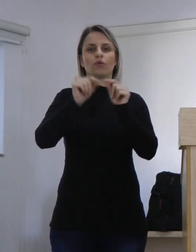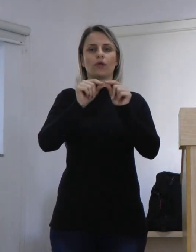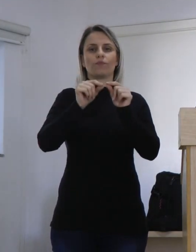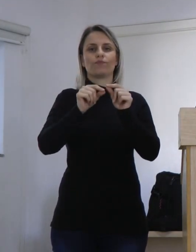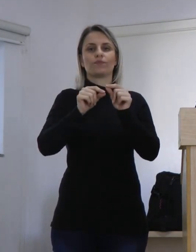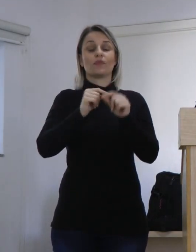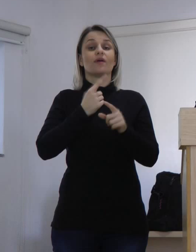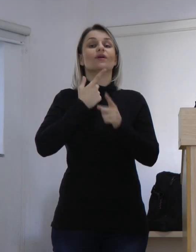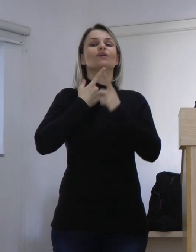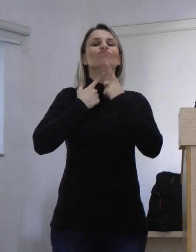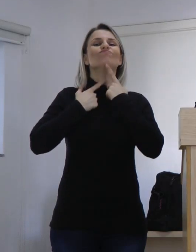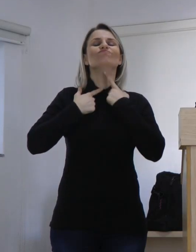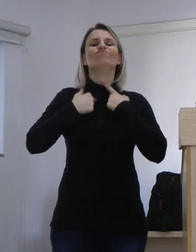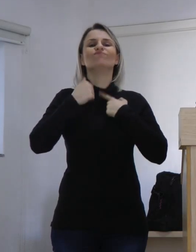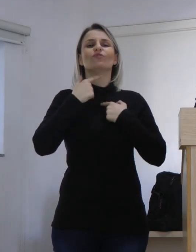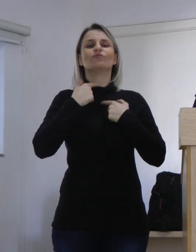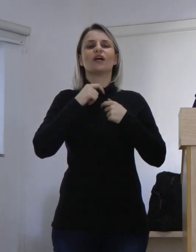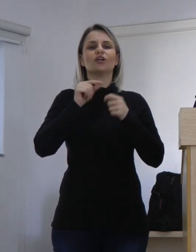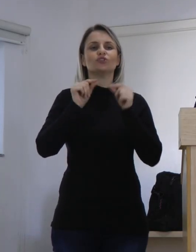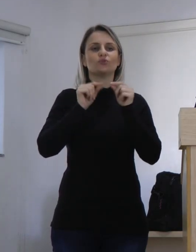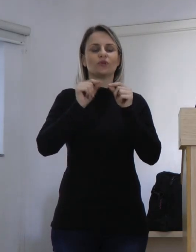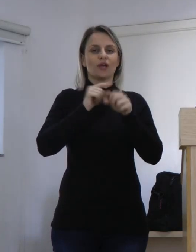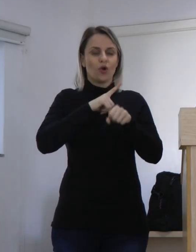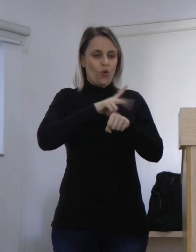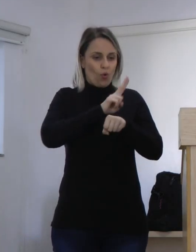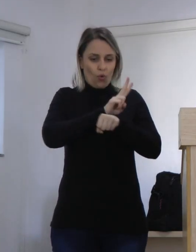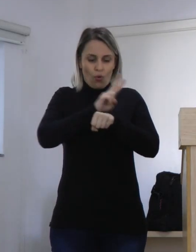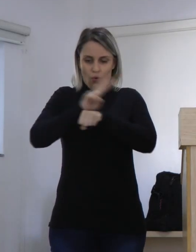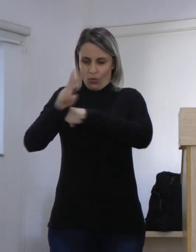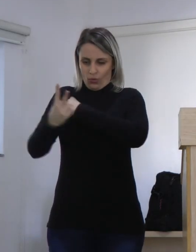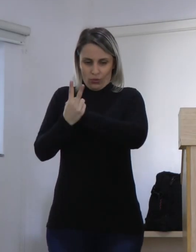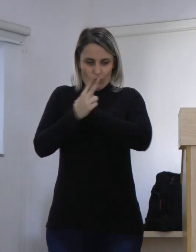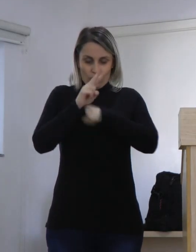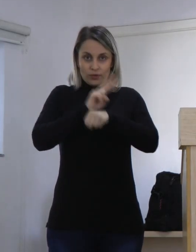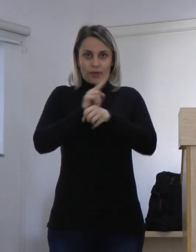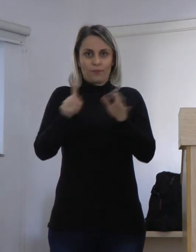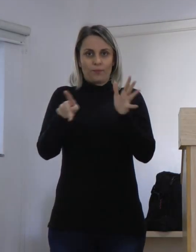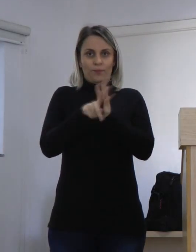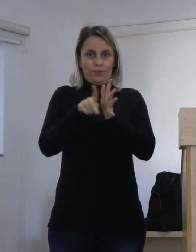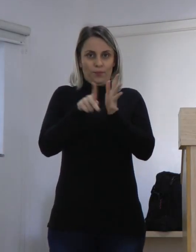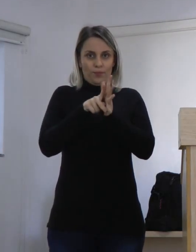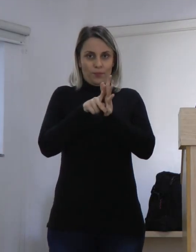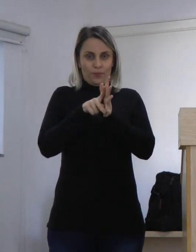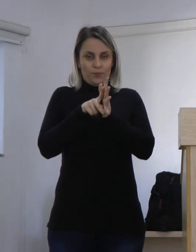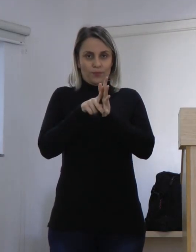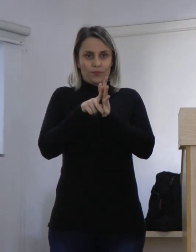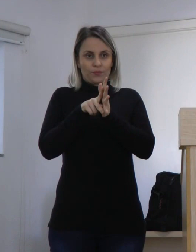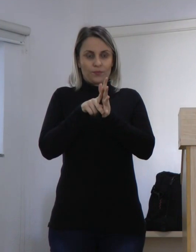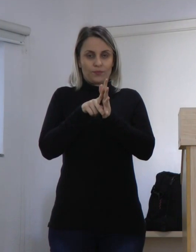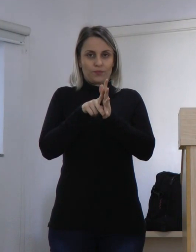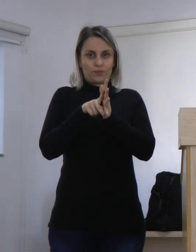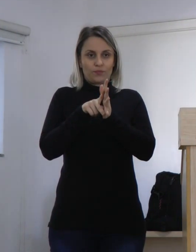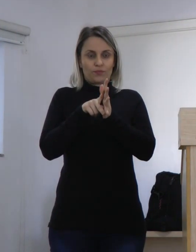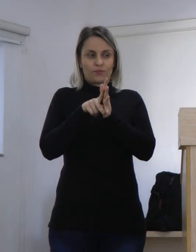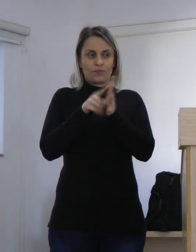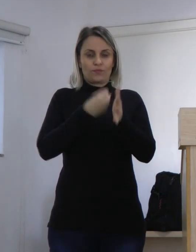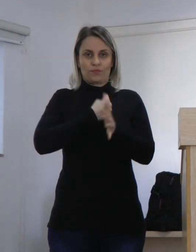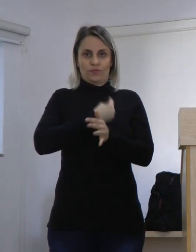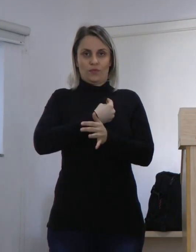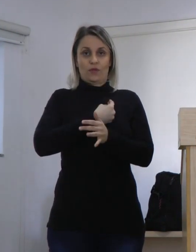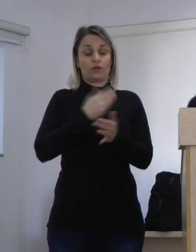conservação. O instinto de preservação da espécie. O livro é de